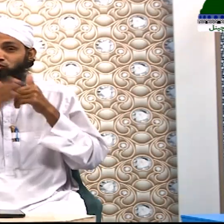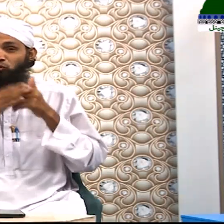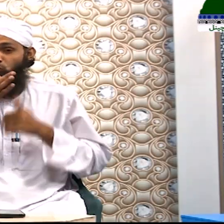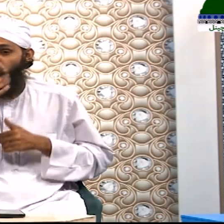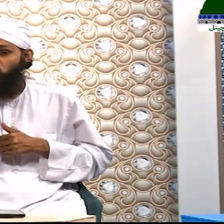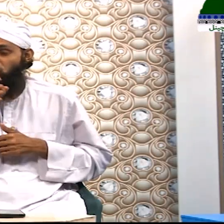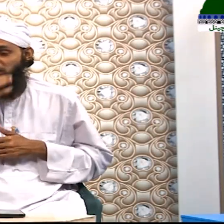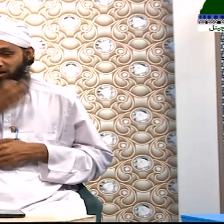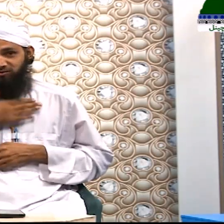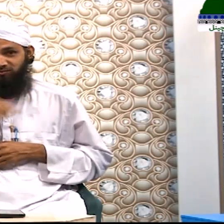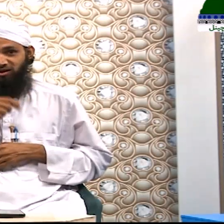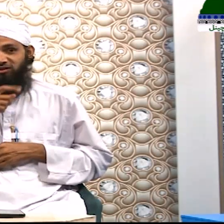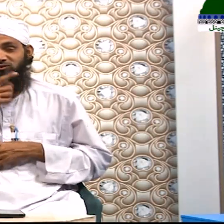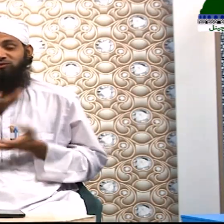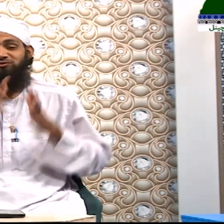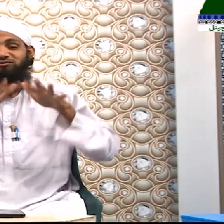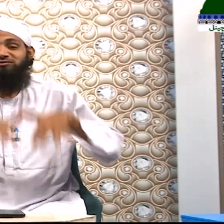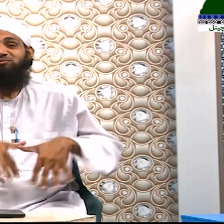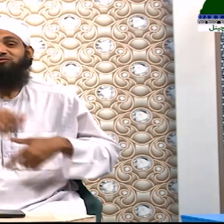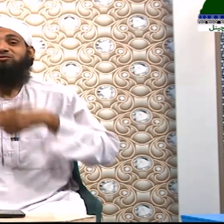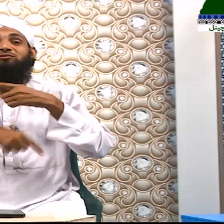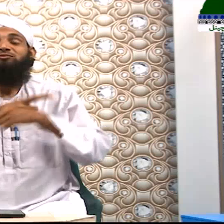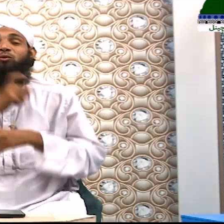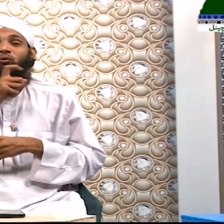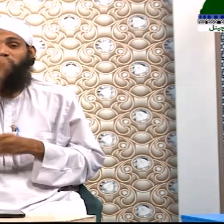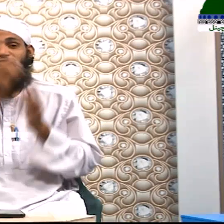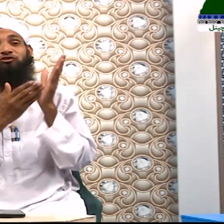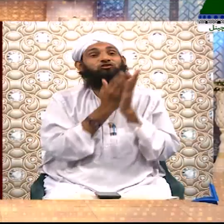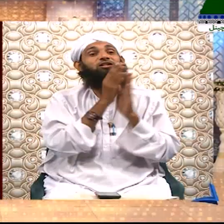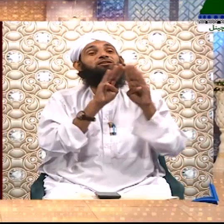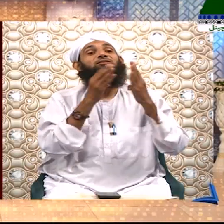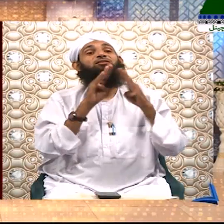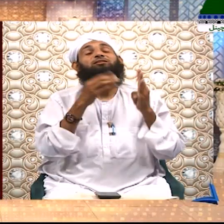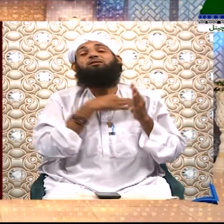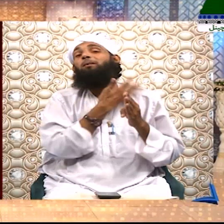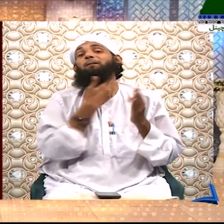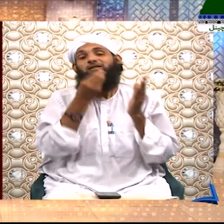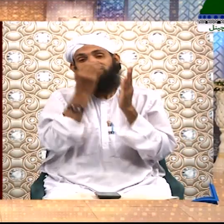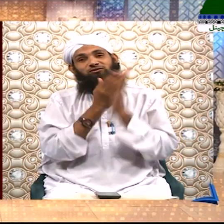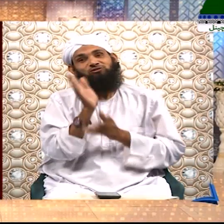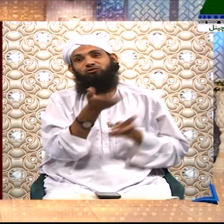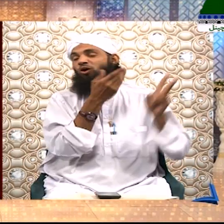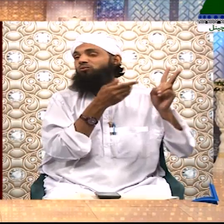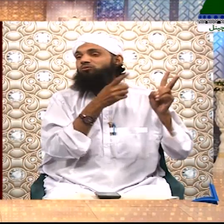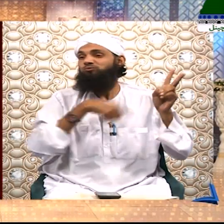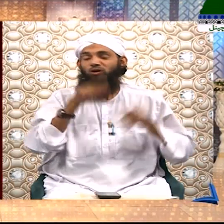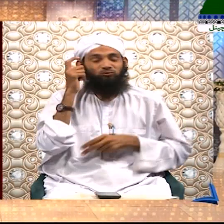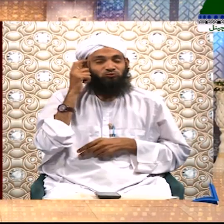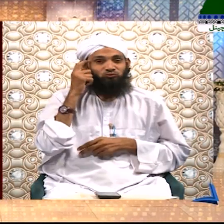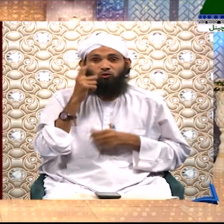گا کہ جنت کے جس دروازے سے چاہو جنت میں داخل ہو جاؤ۔ یاد رکھیے شوہر کی ناشکری سے عورت کو اس لیے بھی